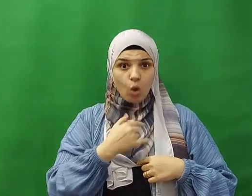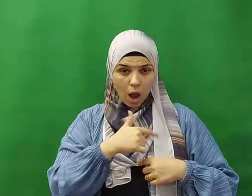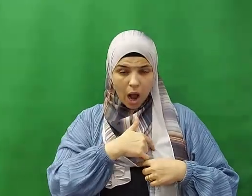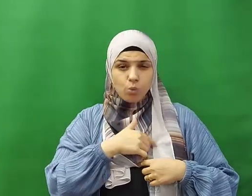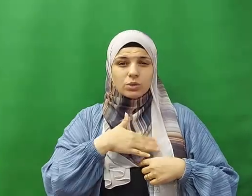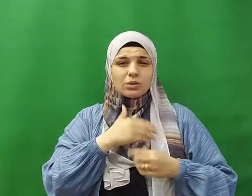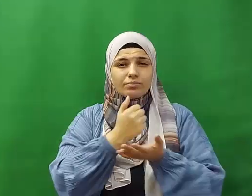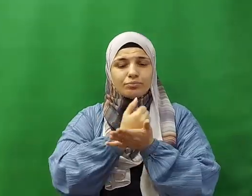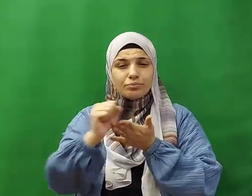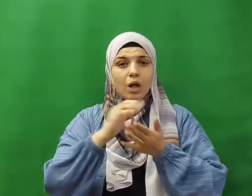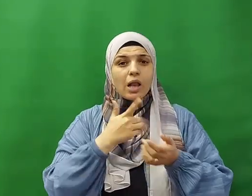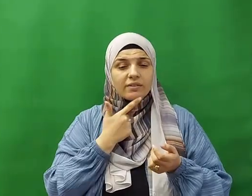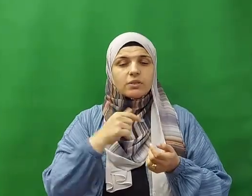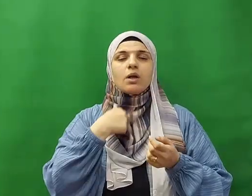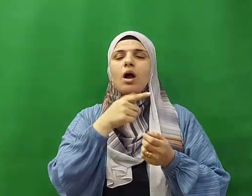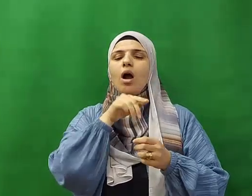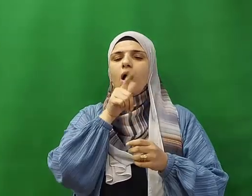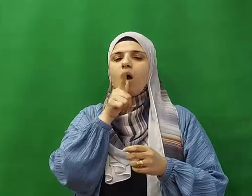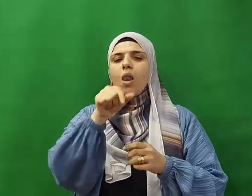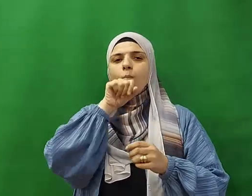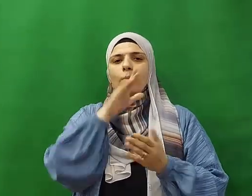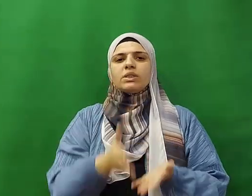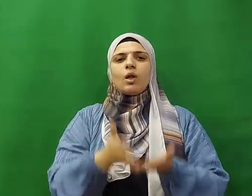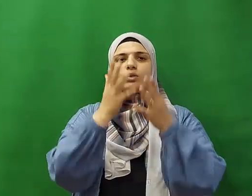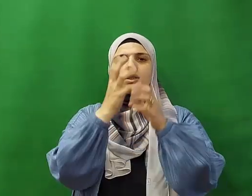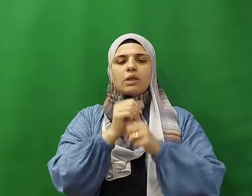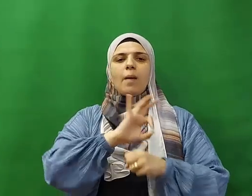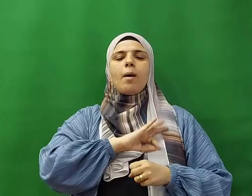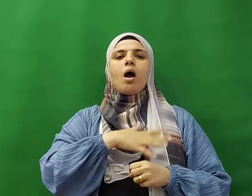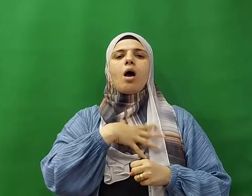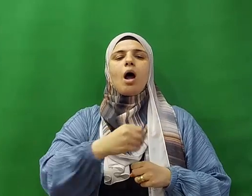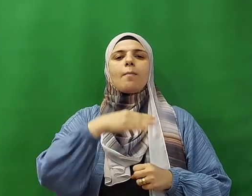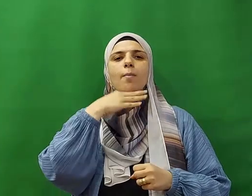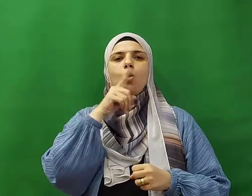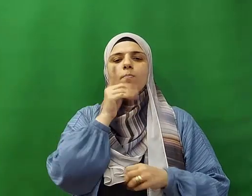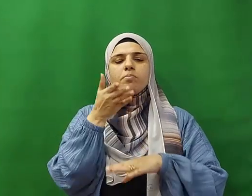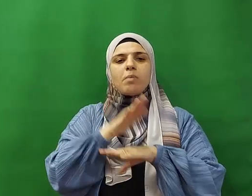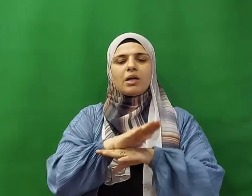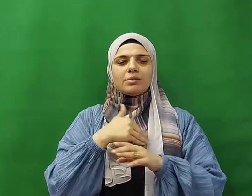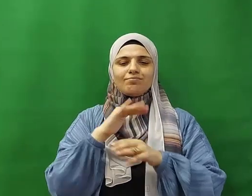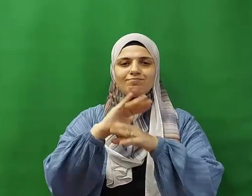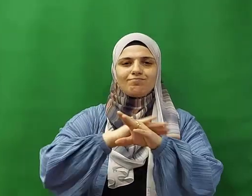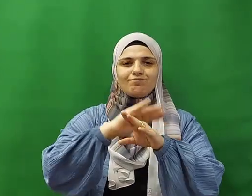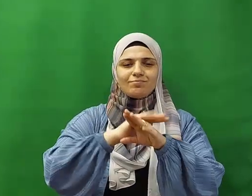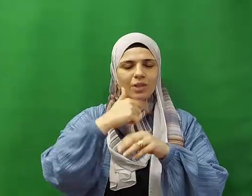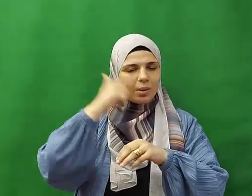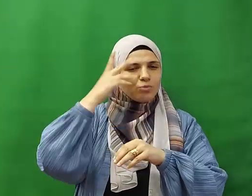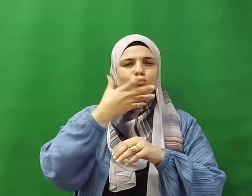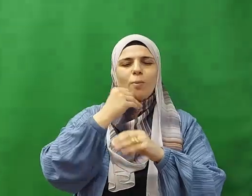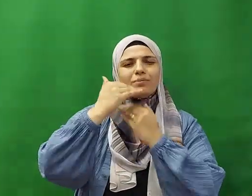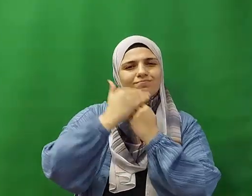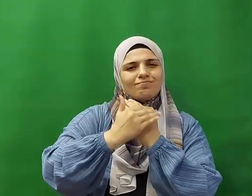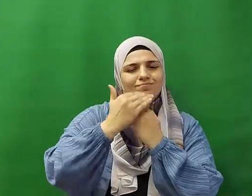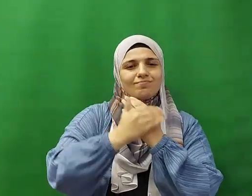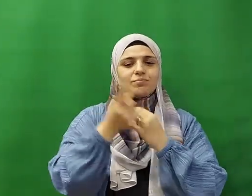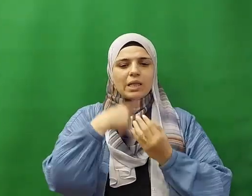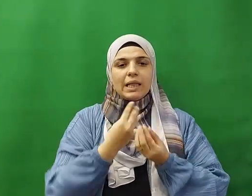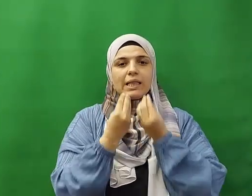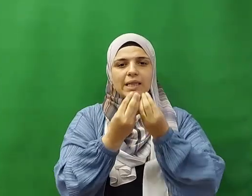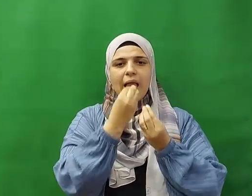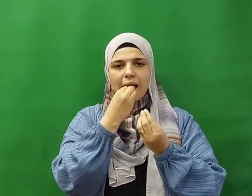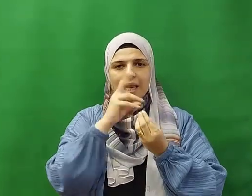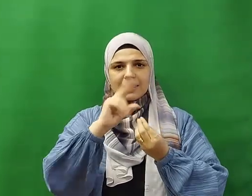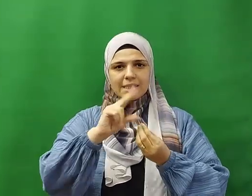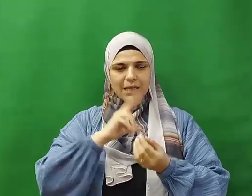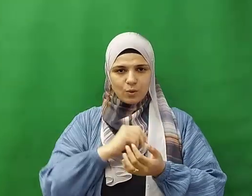يلين قلبك؟ قال: نعم. قال صلى الله عليه وسلم: ارحم اليتيم وامسح رأسه